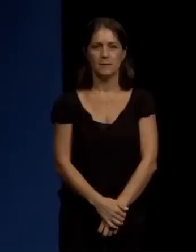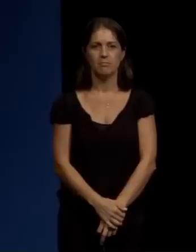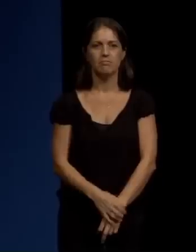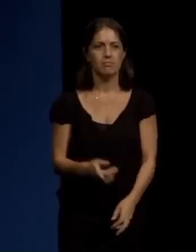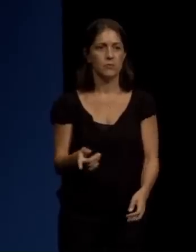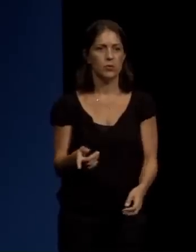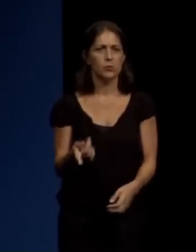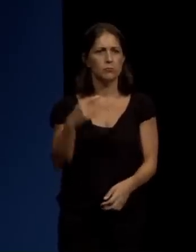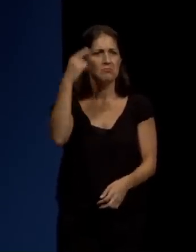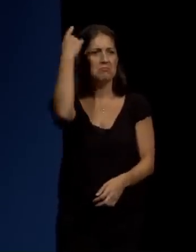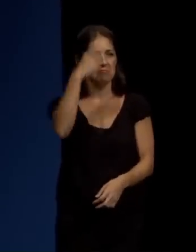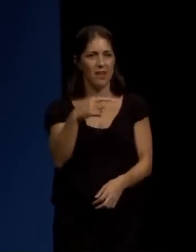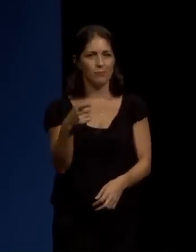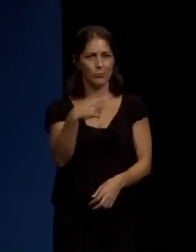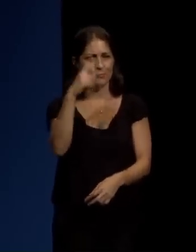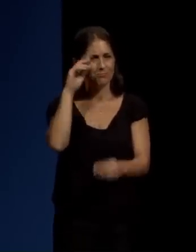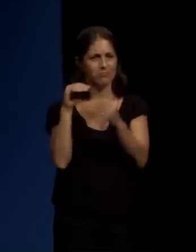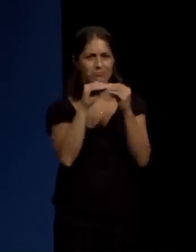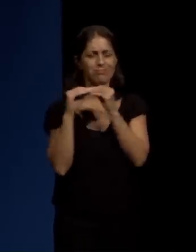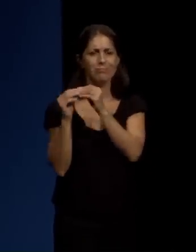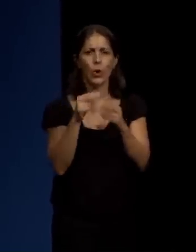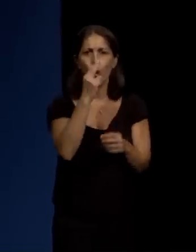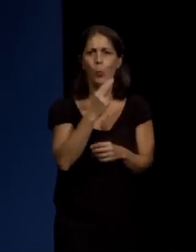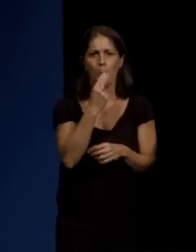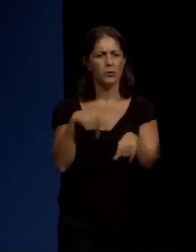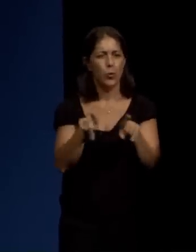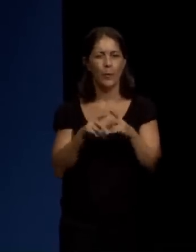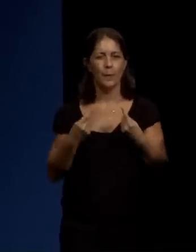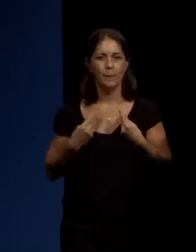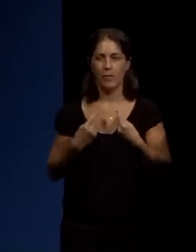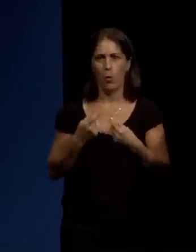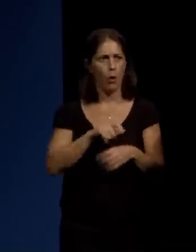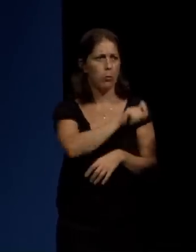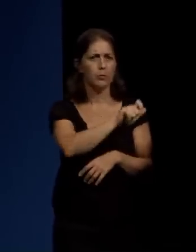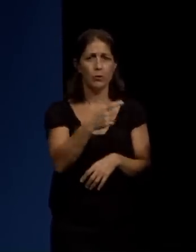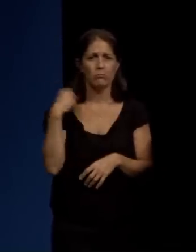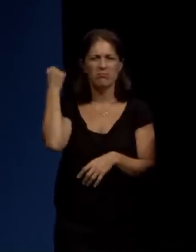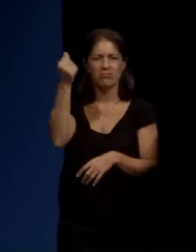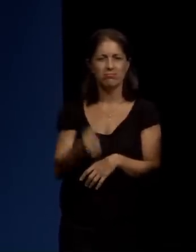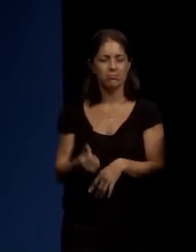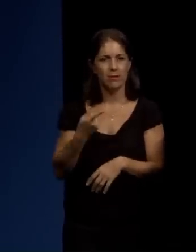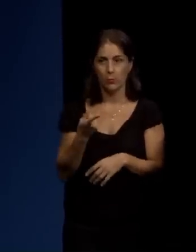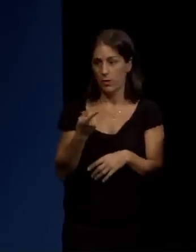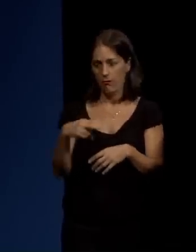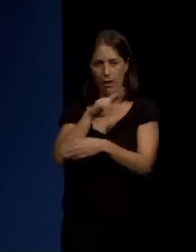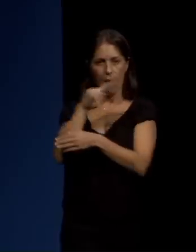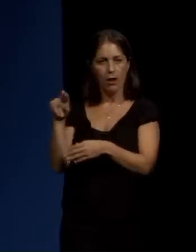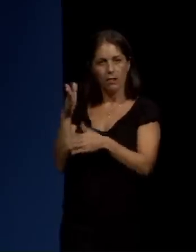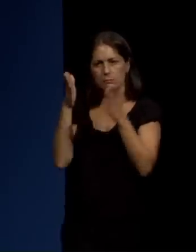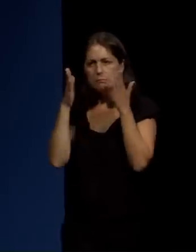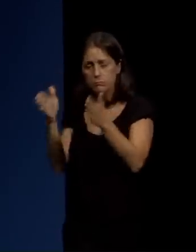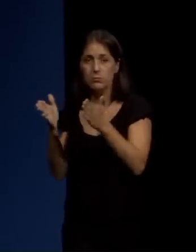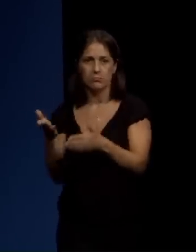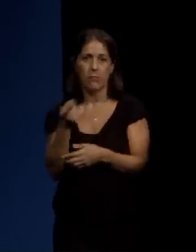Sei que estaredes conmigo, que sen o seu compromiso vital, como de tantas persoas que levan como el, dedicando toda unha vida a Galicia, moitos non